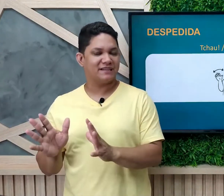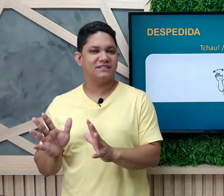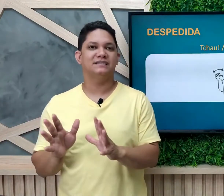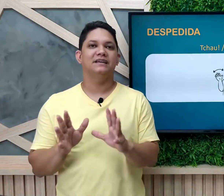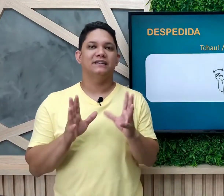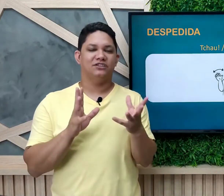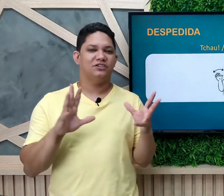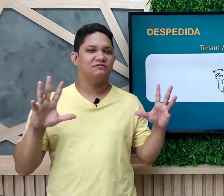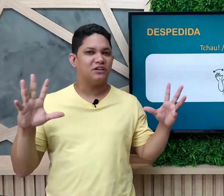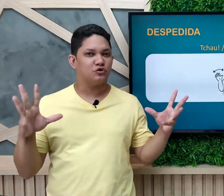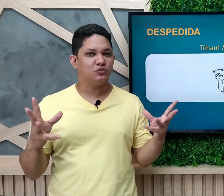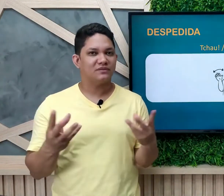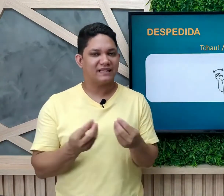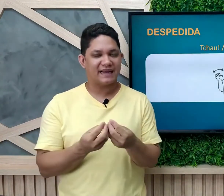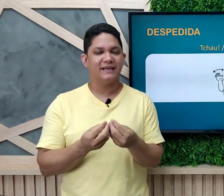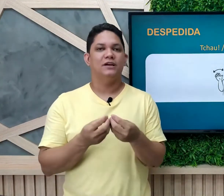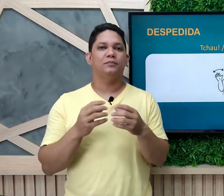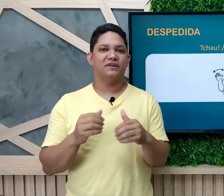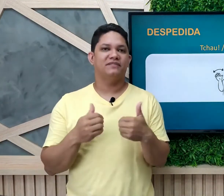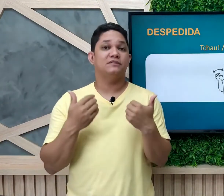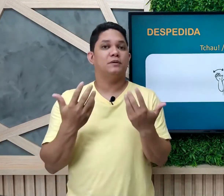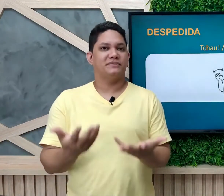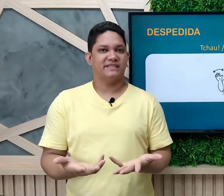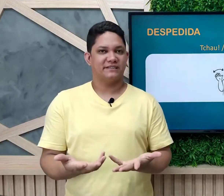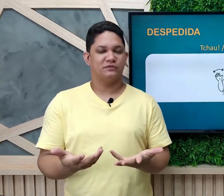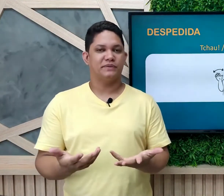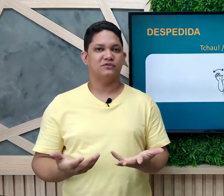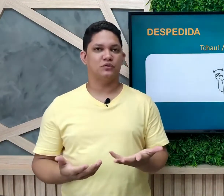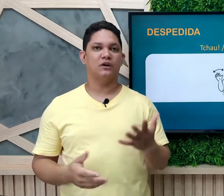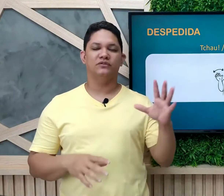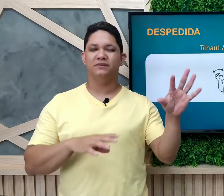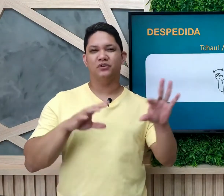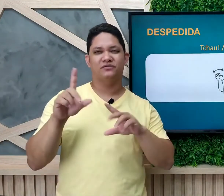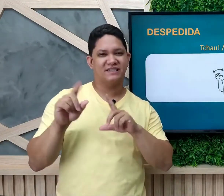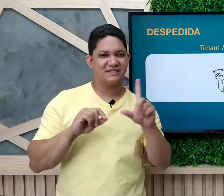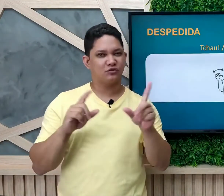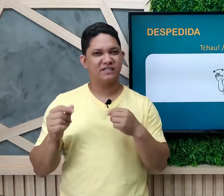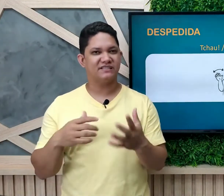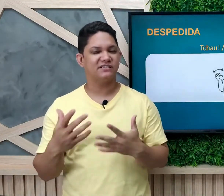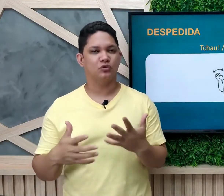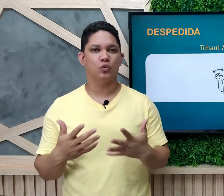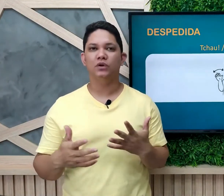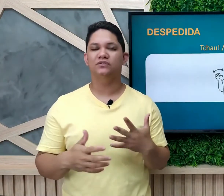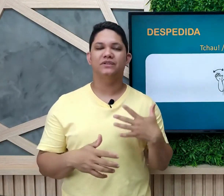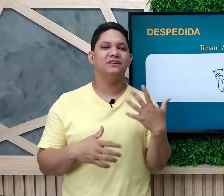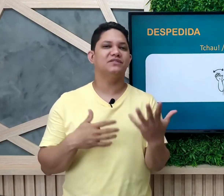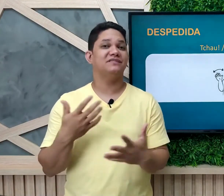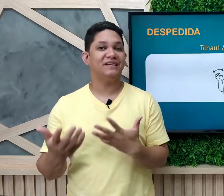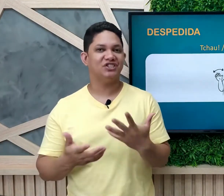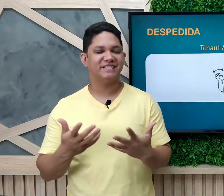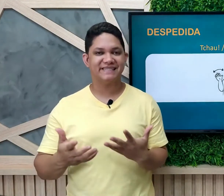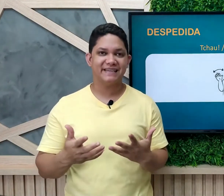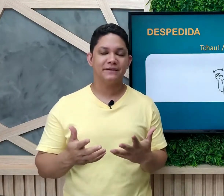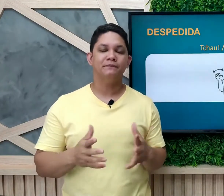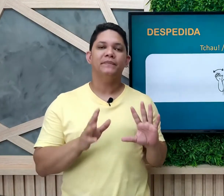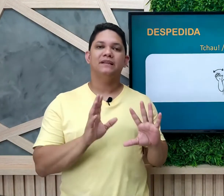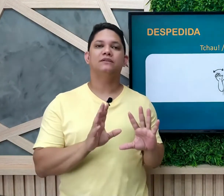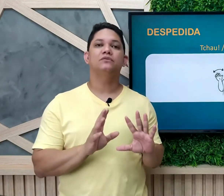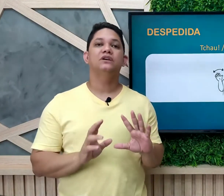partes que a gente vai juntar para fazer uma apresentação pessoal, você pode fazer as suas escolhas, o que você vai dizer. Então,